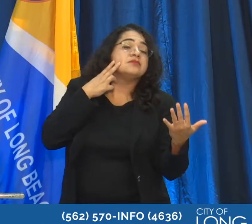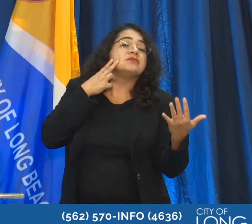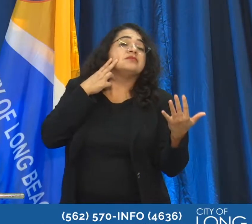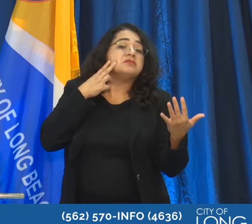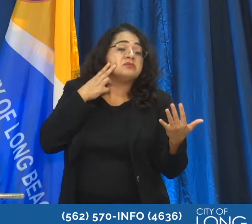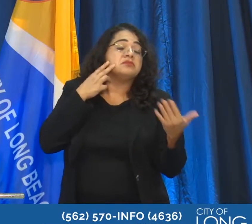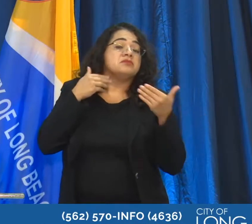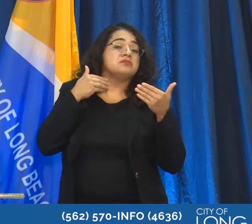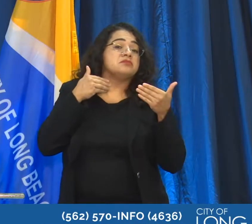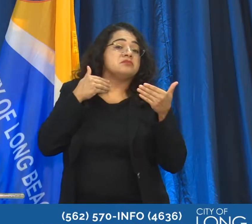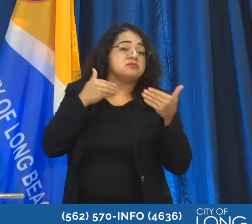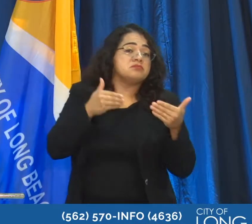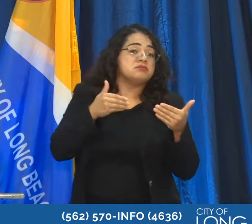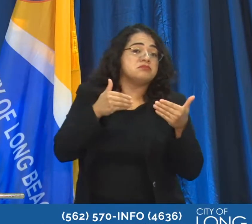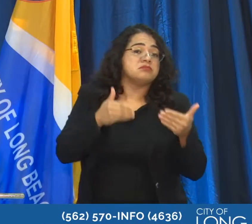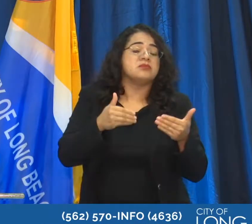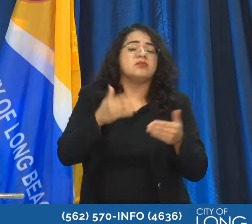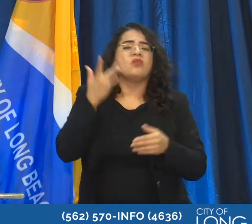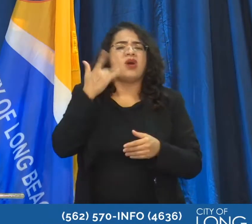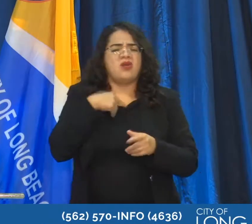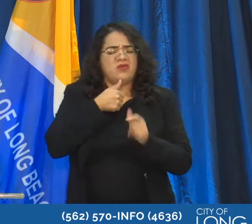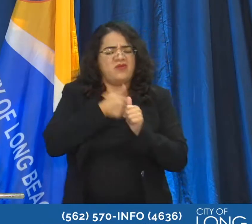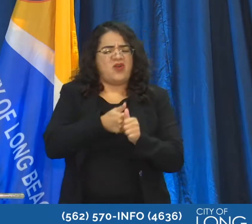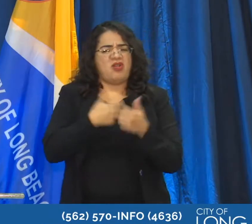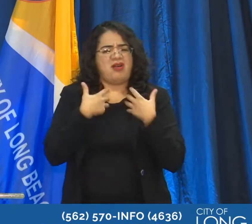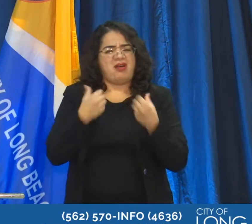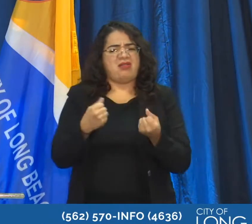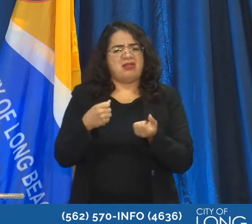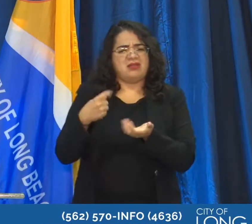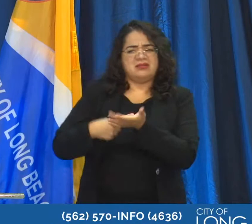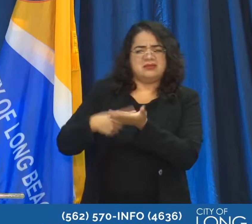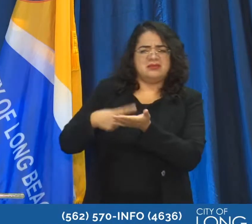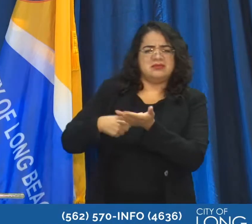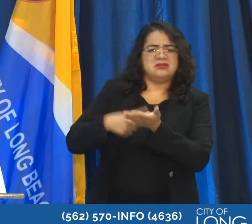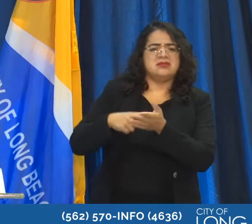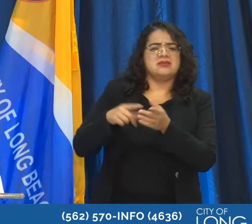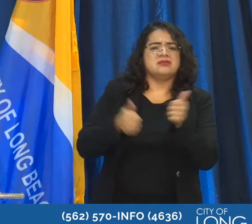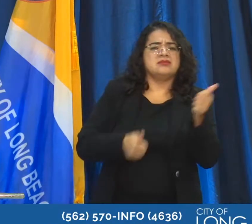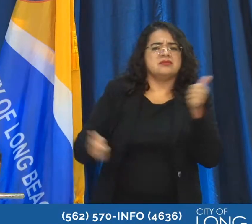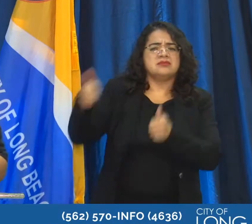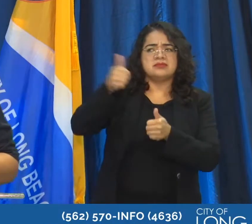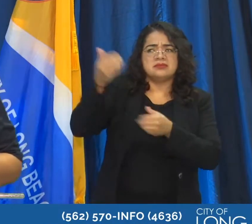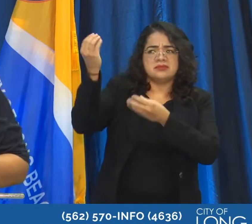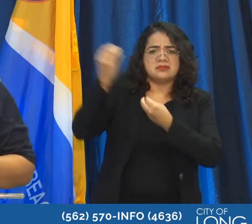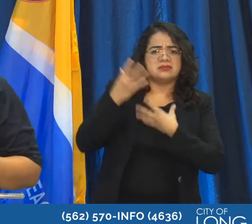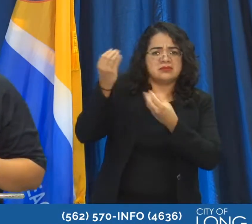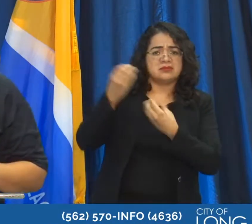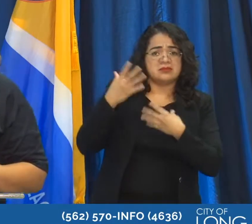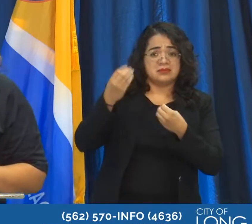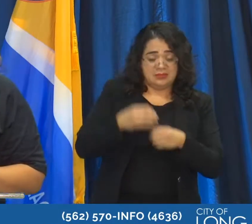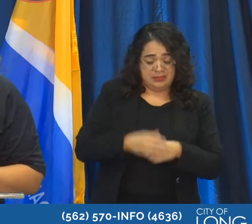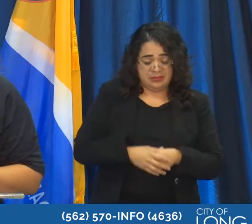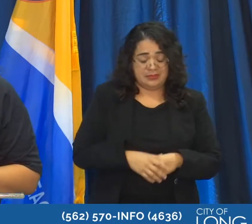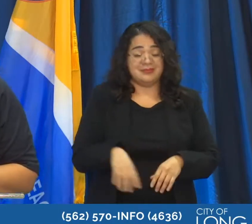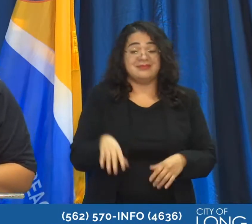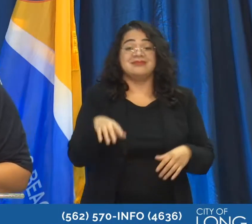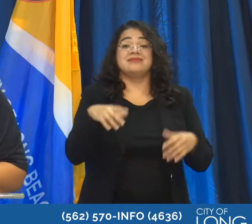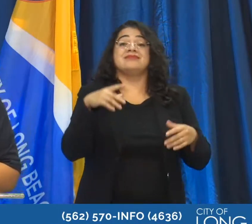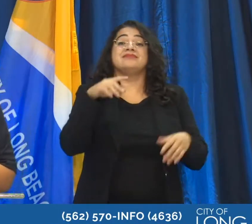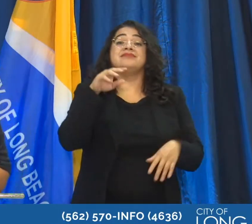primeramente saludablemente y para proteger a nuestra comunidad. Pero desde ayer el gobernador Newsom anunció